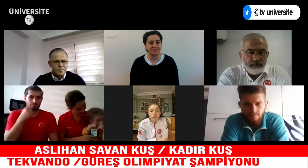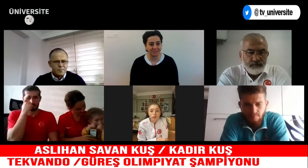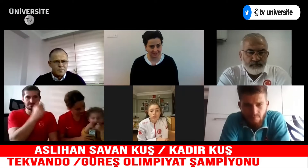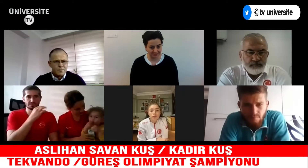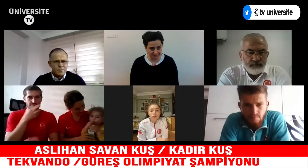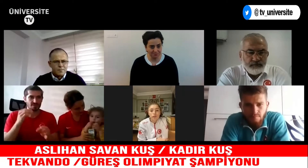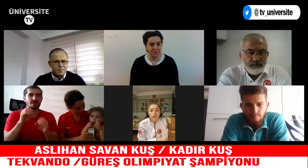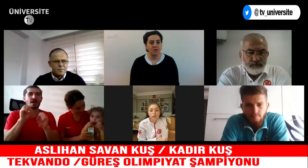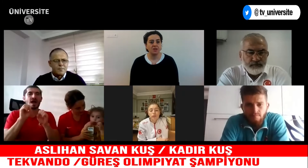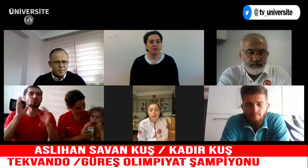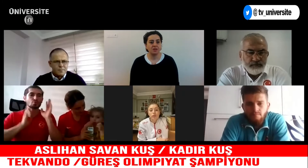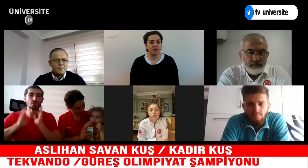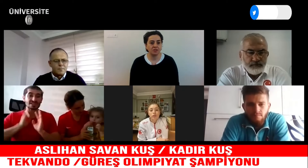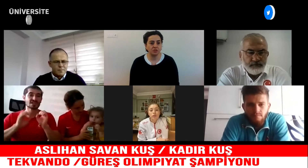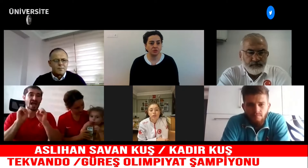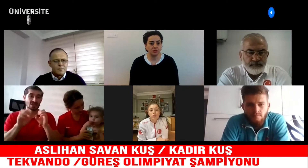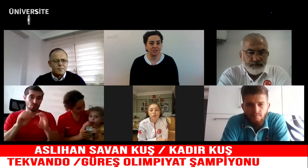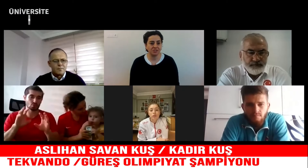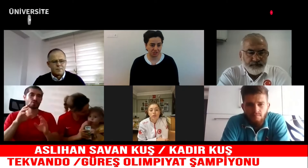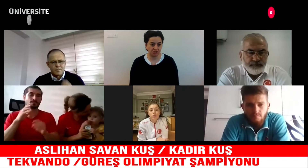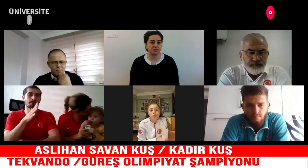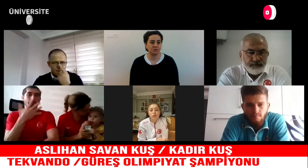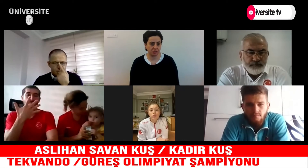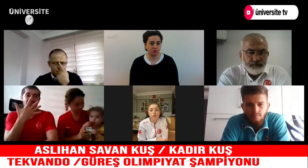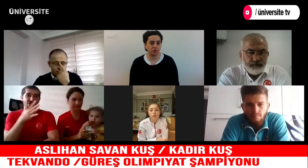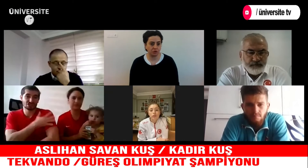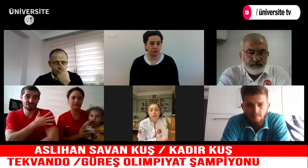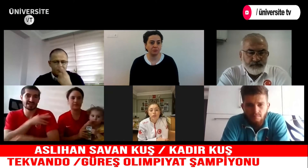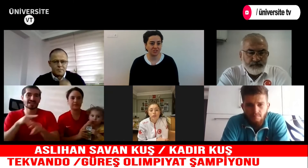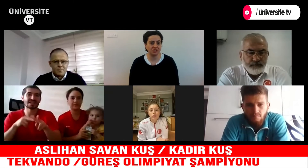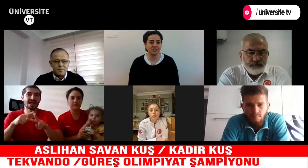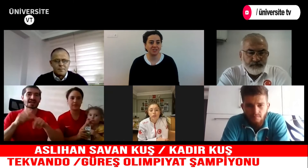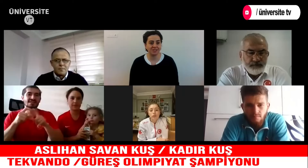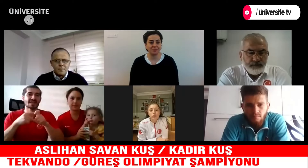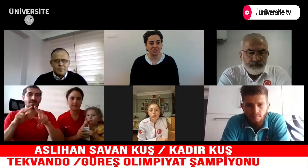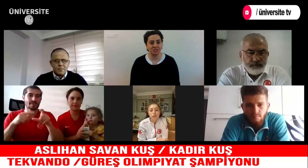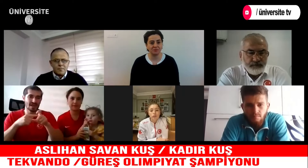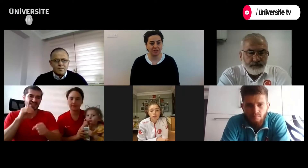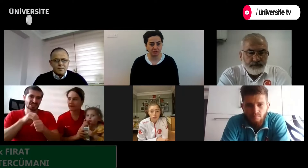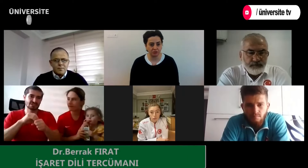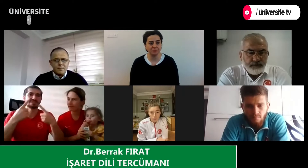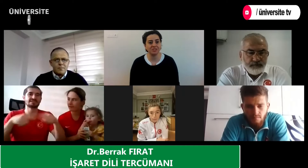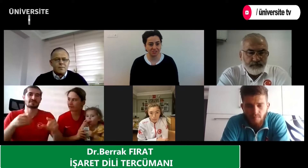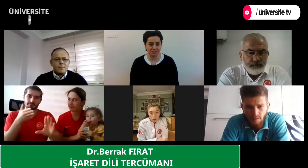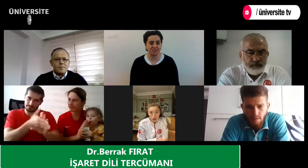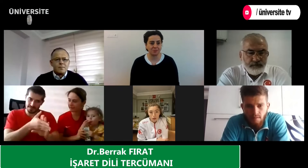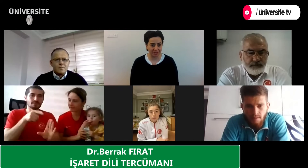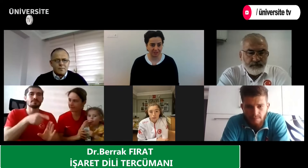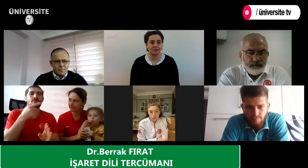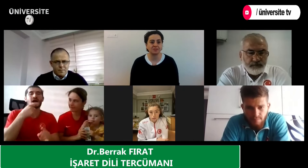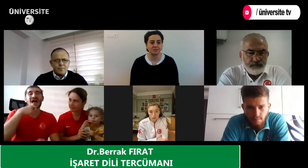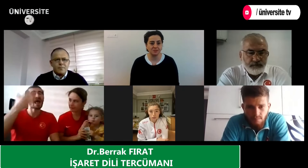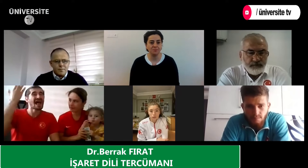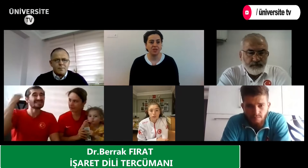antrenörlük sınavına katıldım. Güreş için antrenörlük, başarılarımdan dolayı 5.